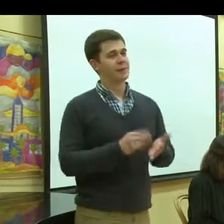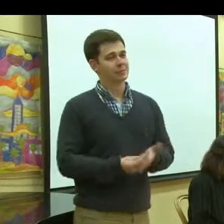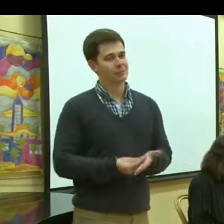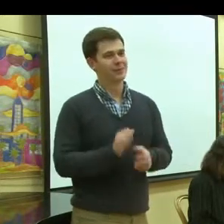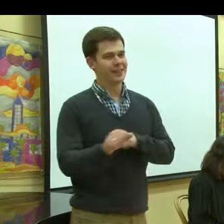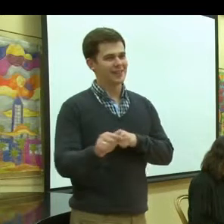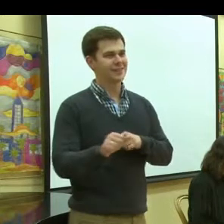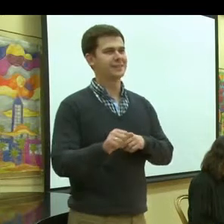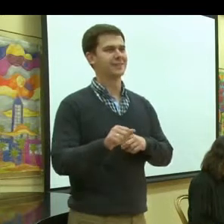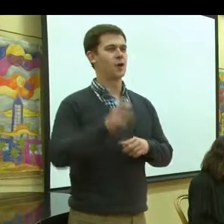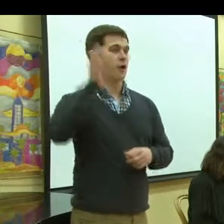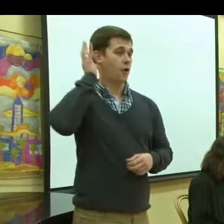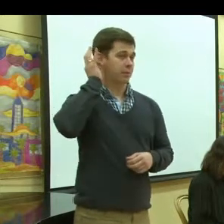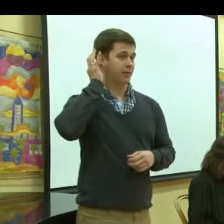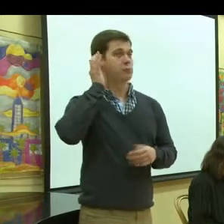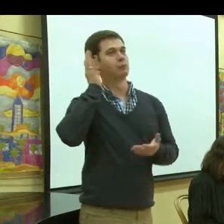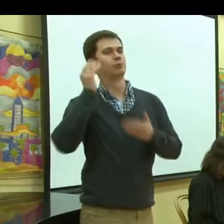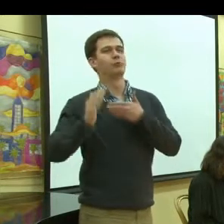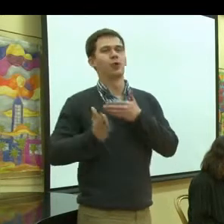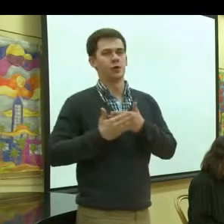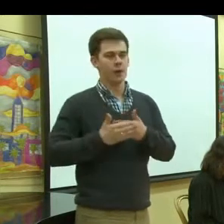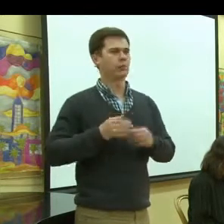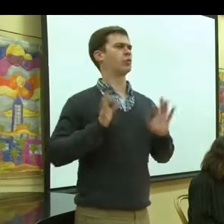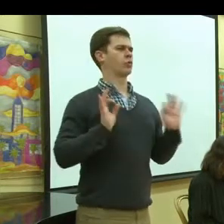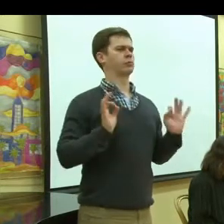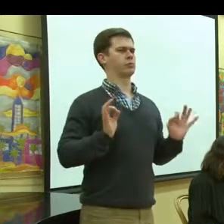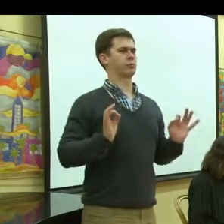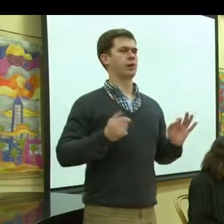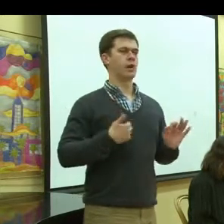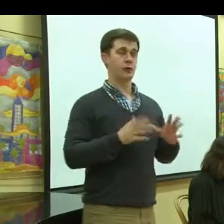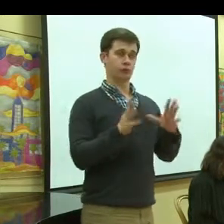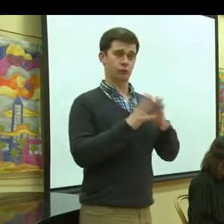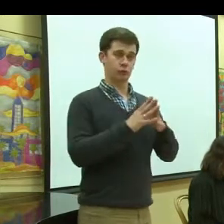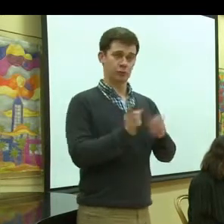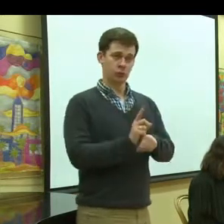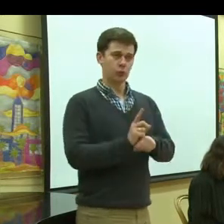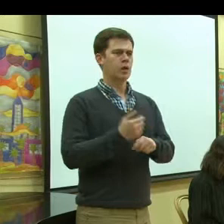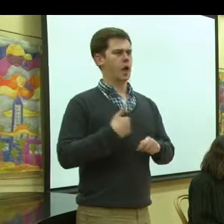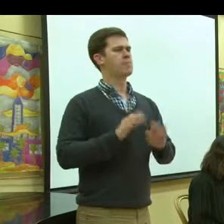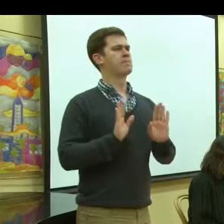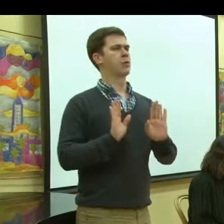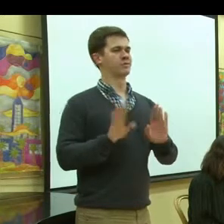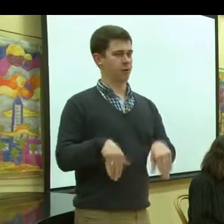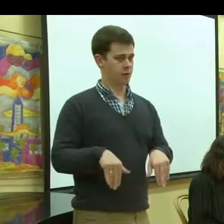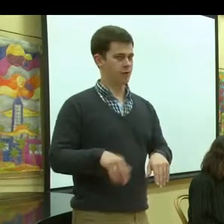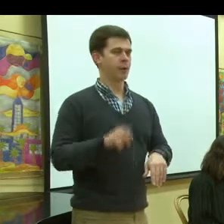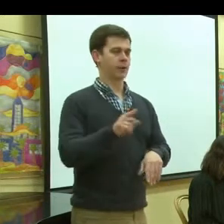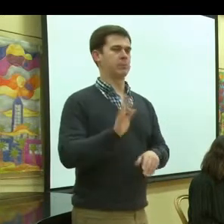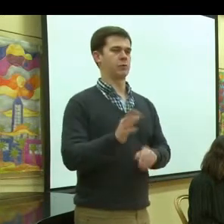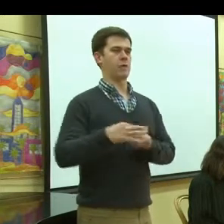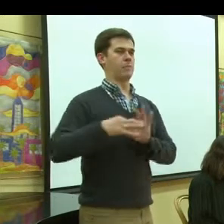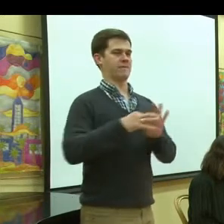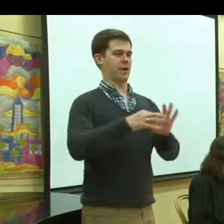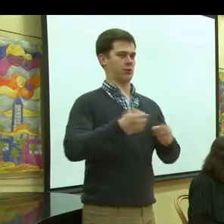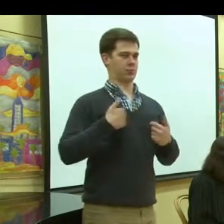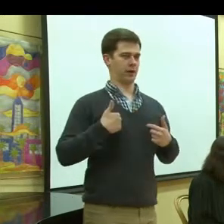tak, że kobieta, tak żona mówi, że dobrze, to mężu, ja teraz na 10 minut tego dnia pozwolę ci, żebyś mnie poprowadził. Może mówię, tylko